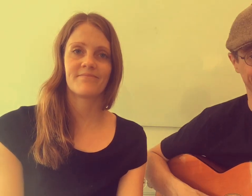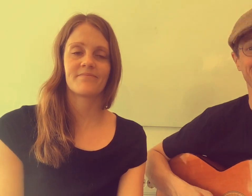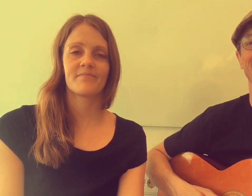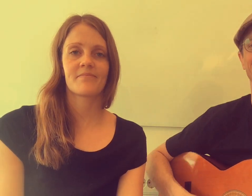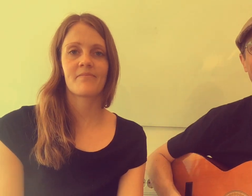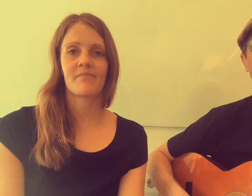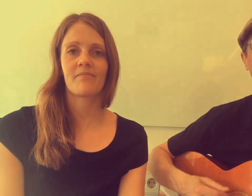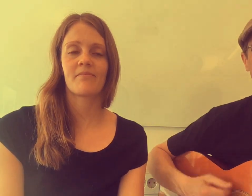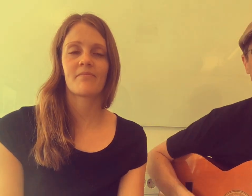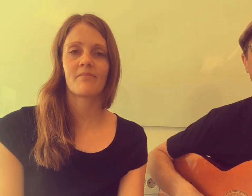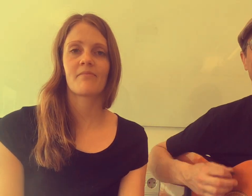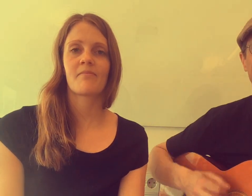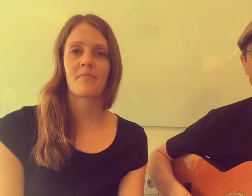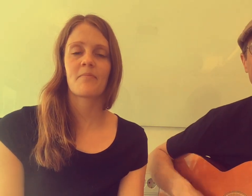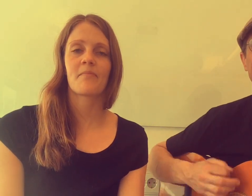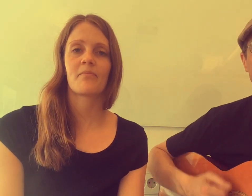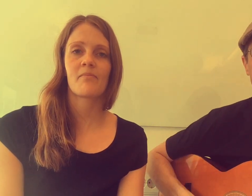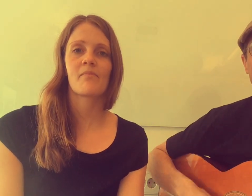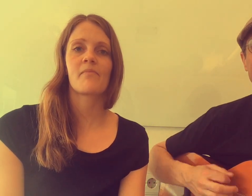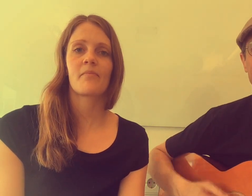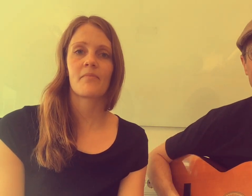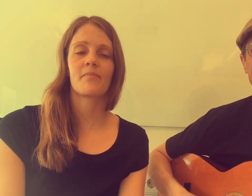Kliarevisan.